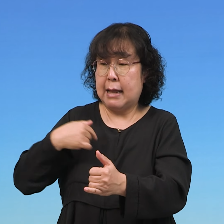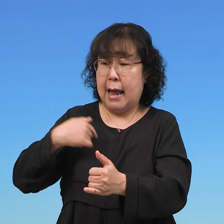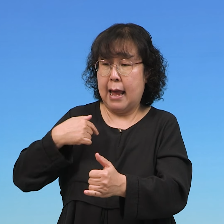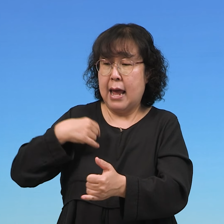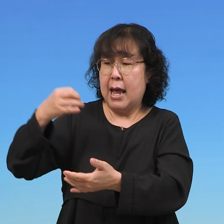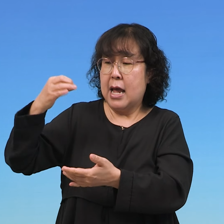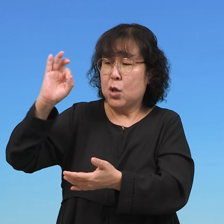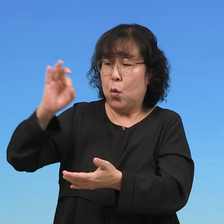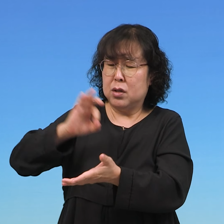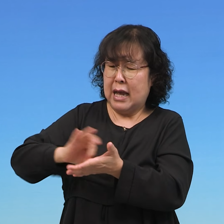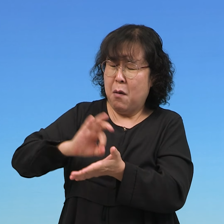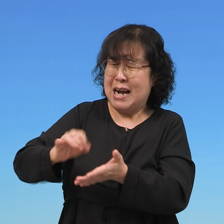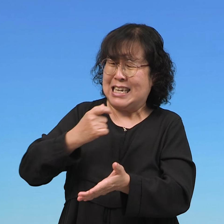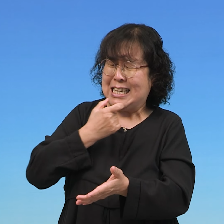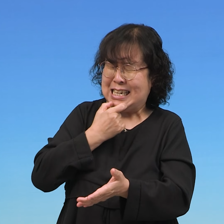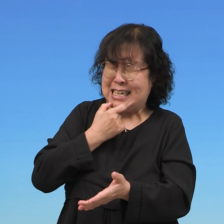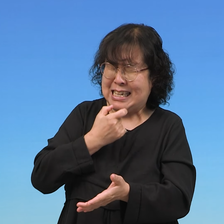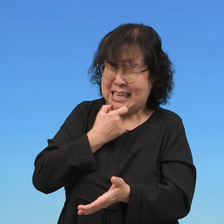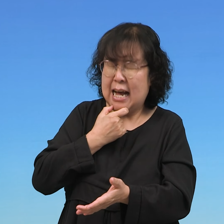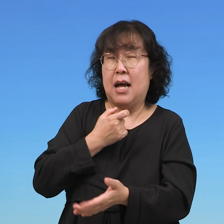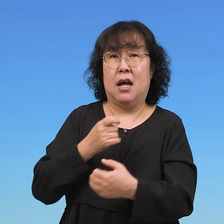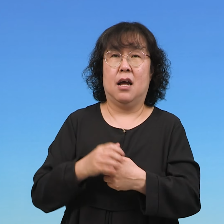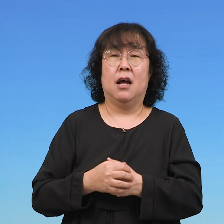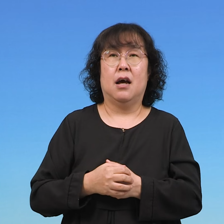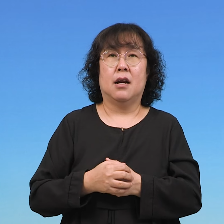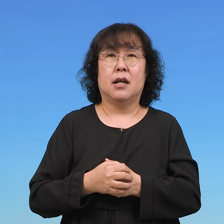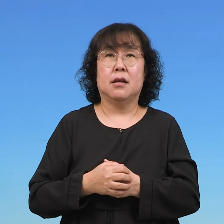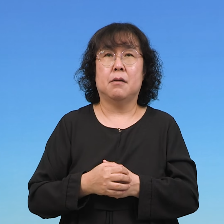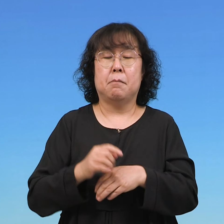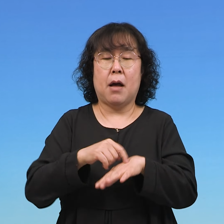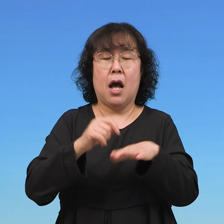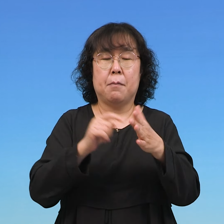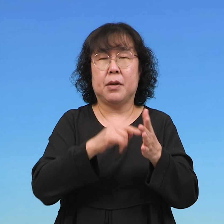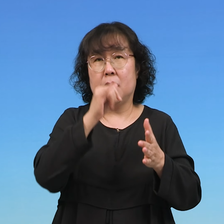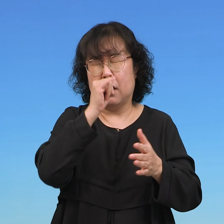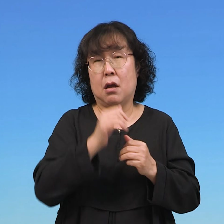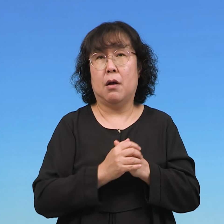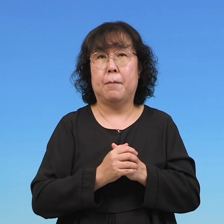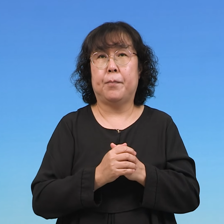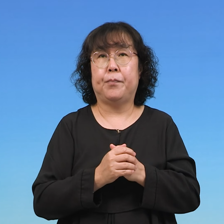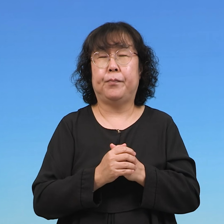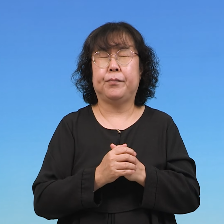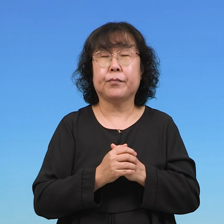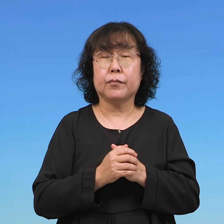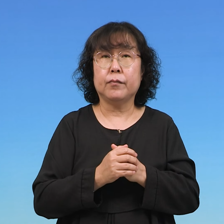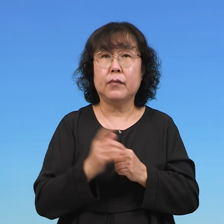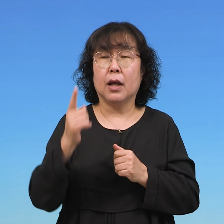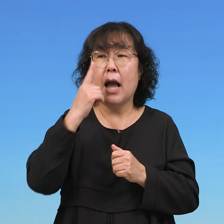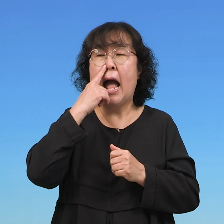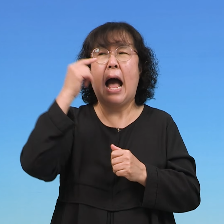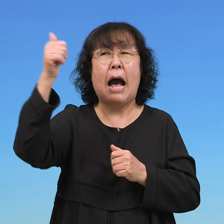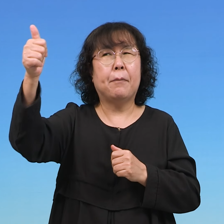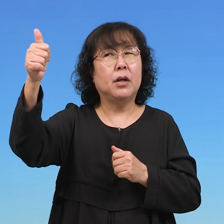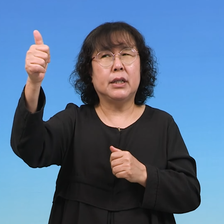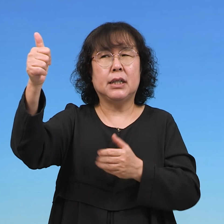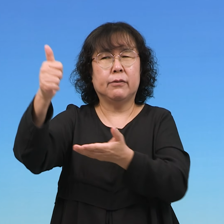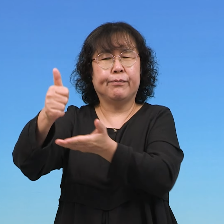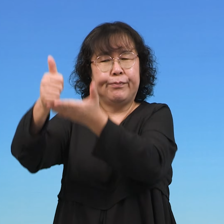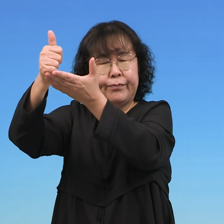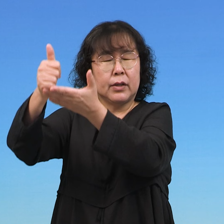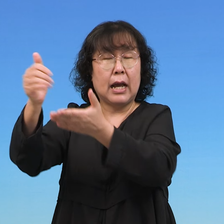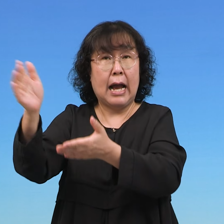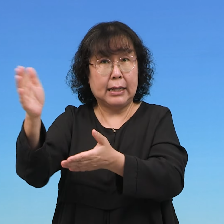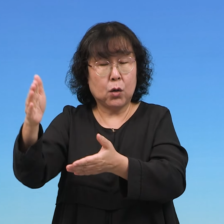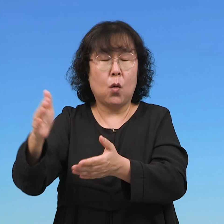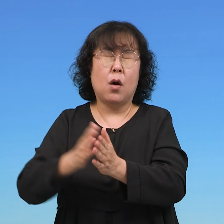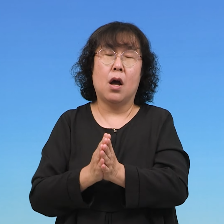갖고 있는 그 심리 깊은 곳에서는 아버지가 가까이 하고자 하는 아버지가 목적 그 자체가